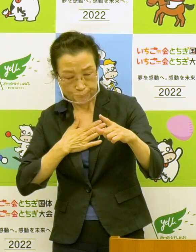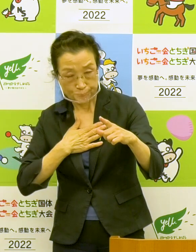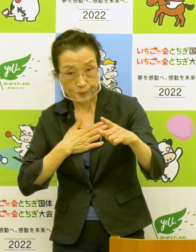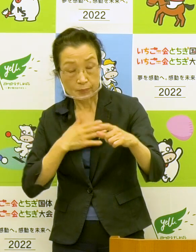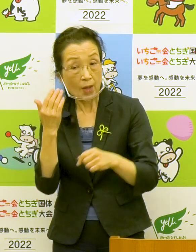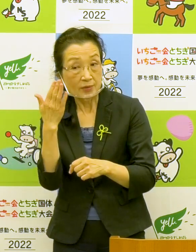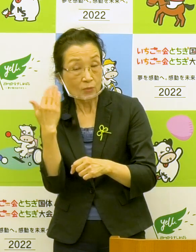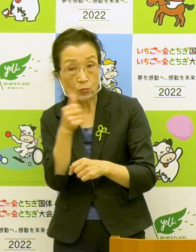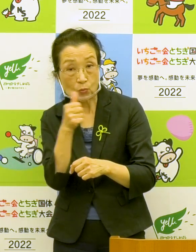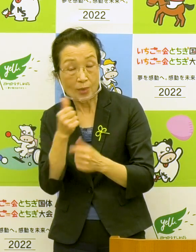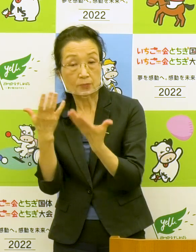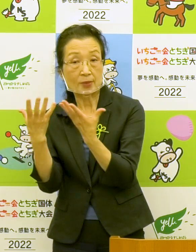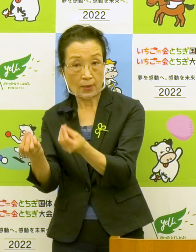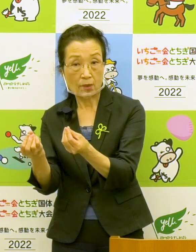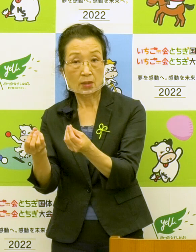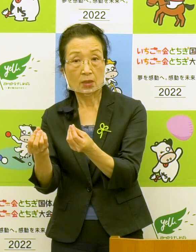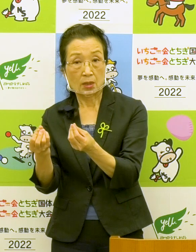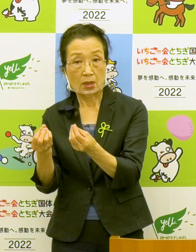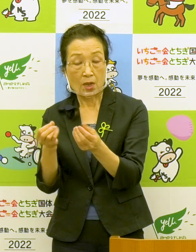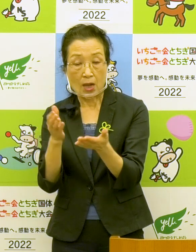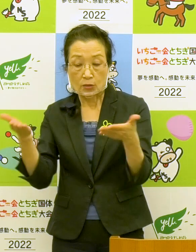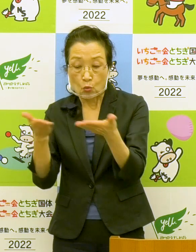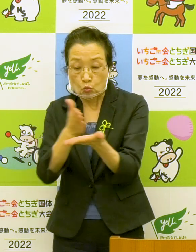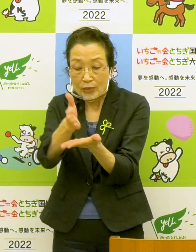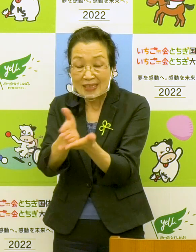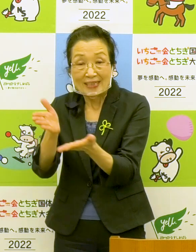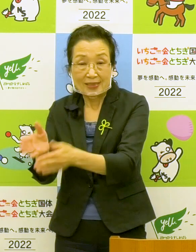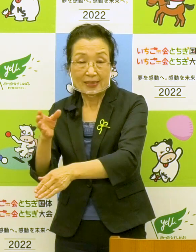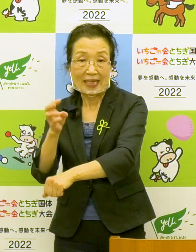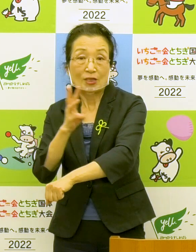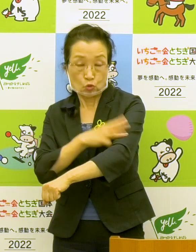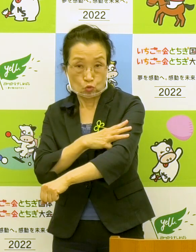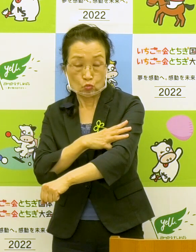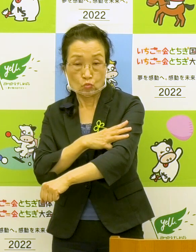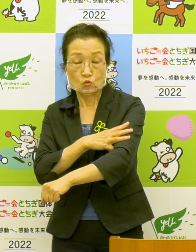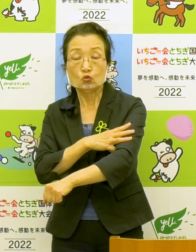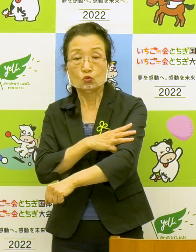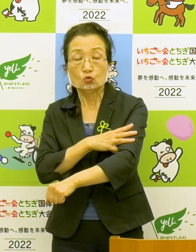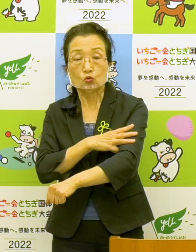どもお紹介をしましたが、職域接種、まずは職域接種の